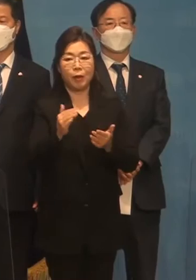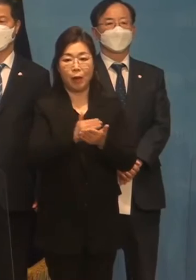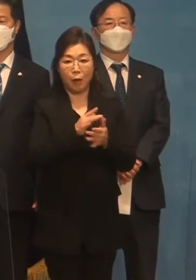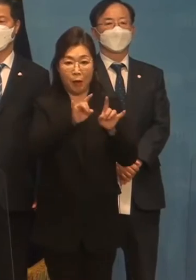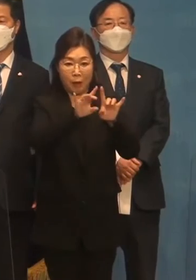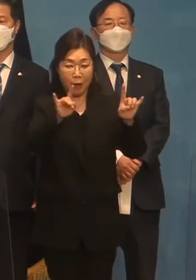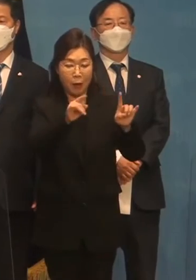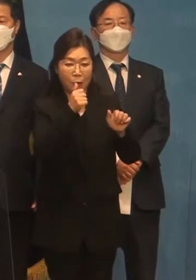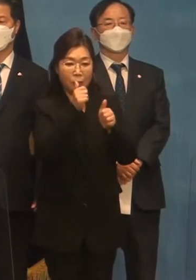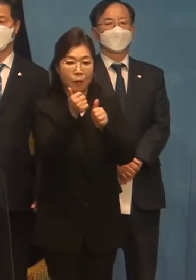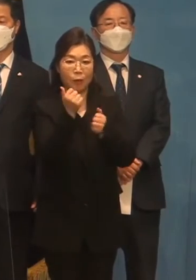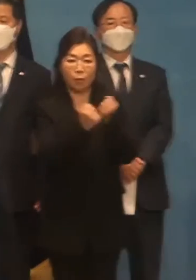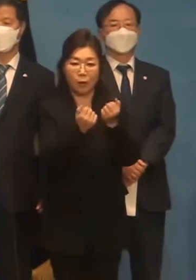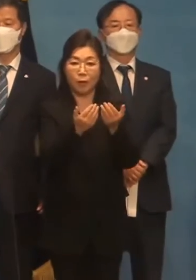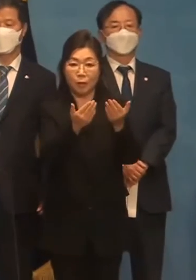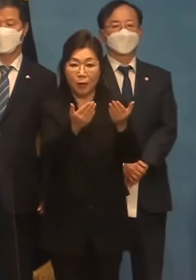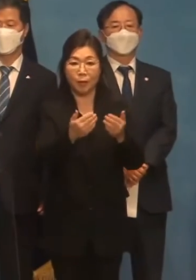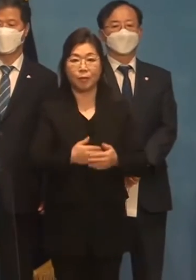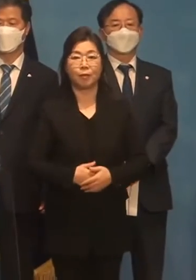나눠 읽겠습니다.